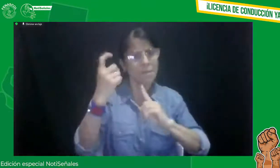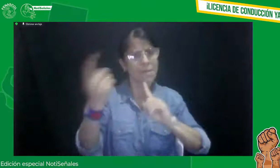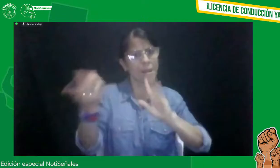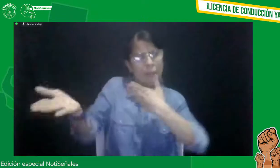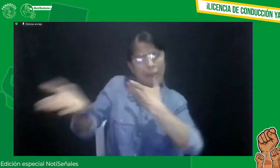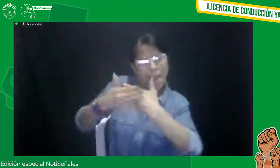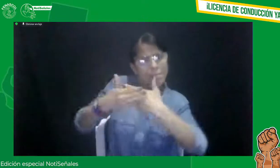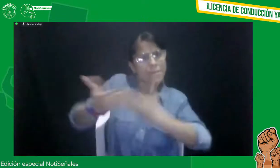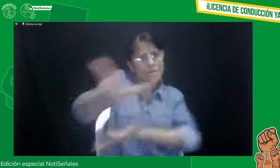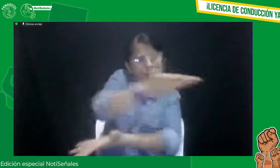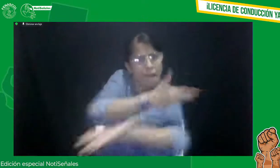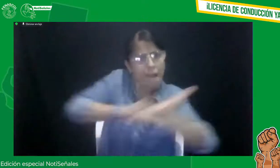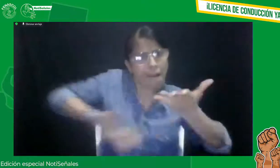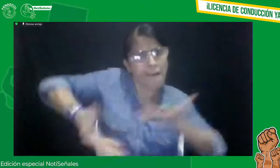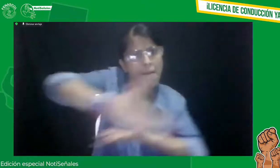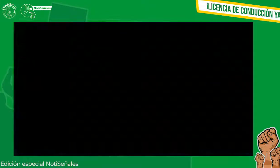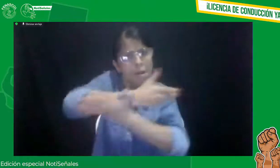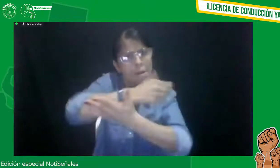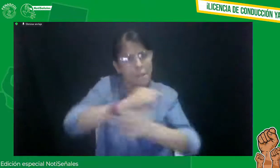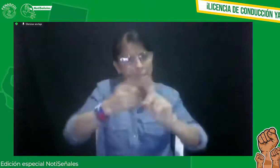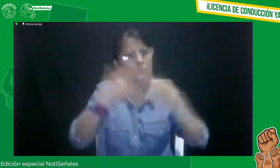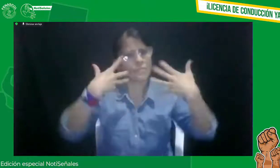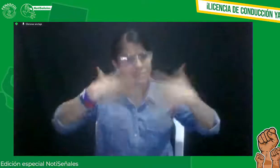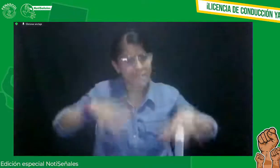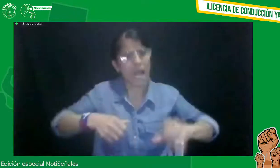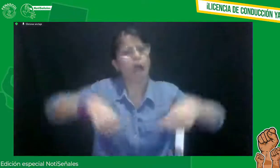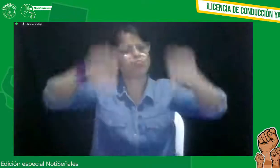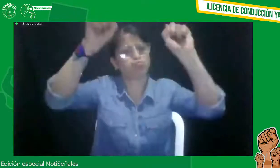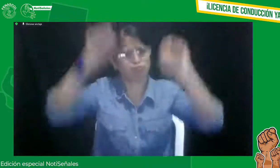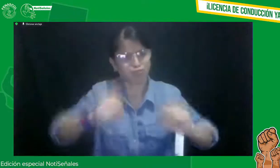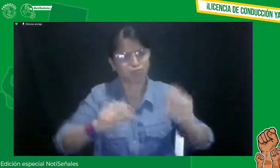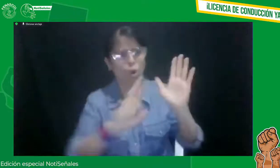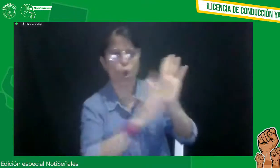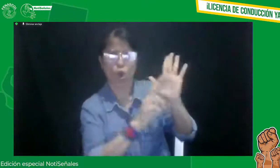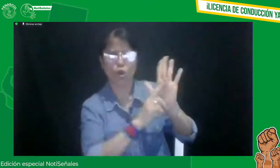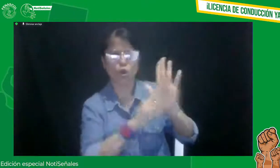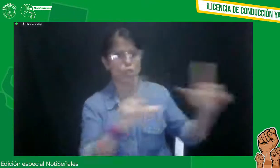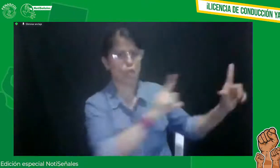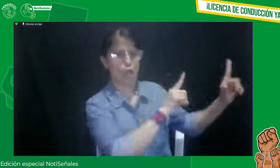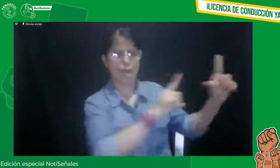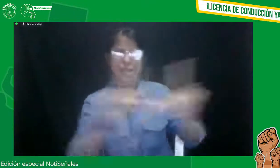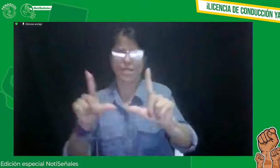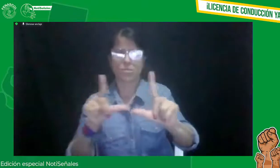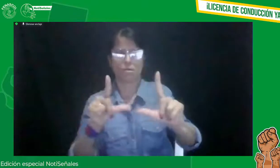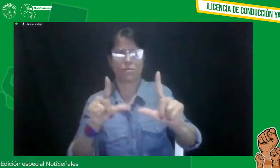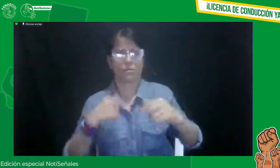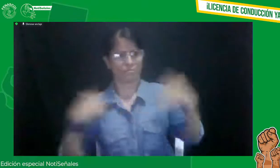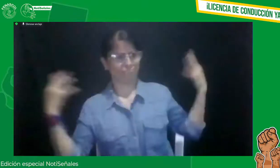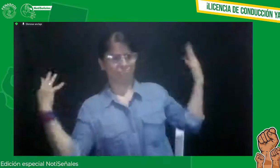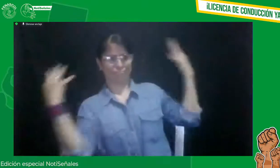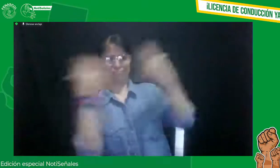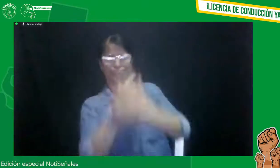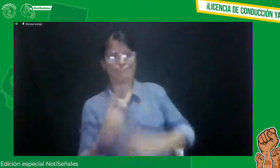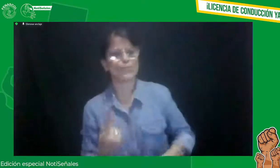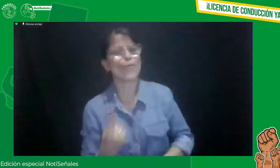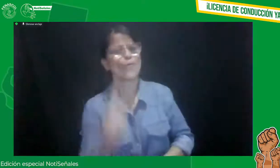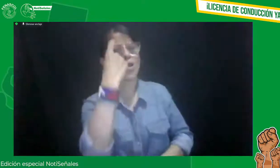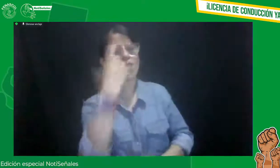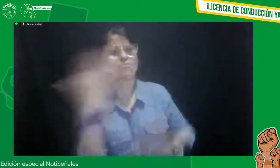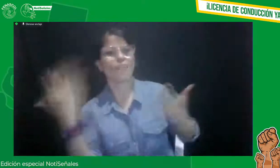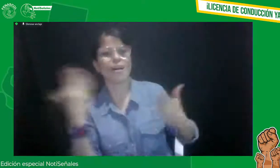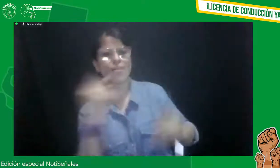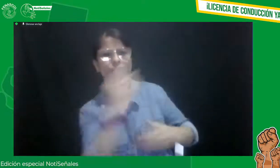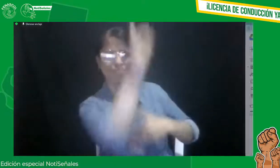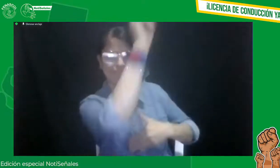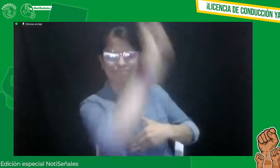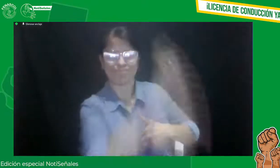esta información que debían, pues ellos sintieron que debíamos haber hablado con ellos previamente